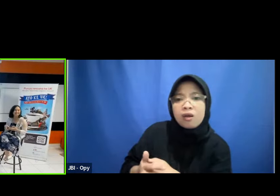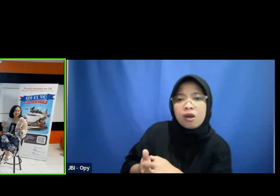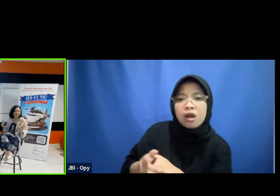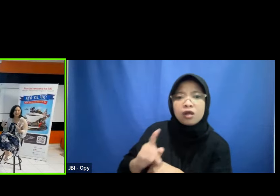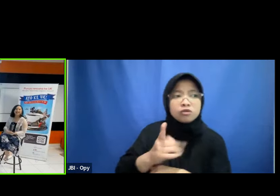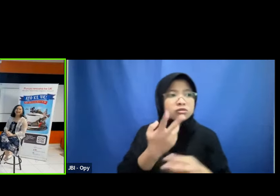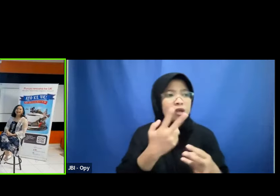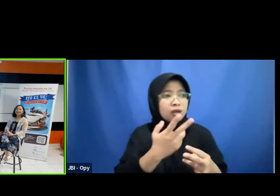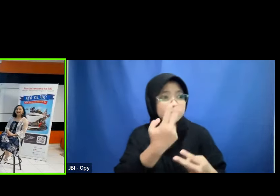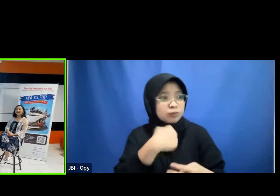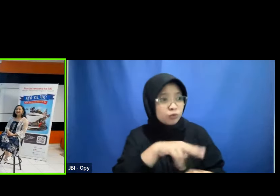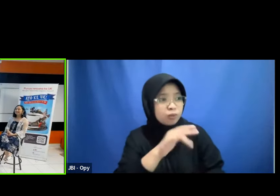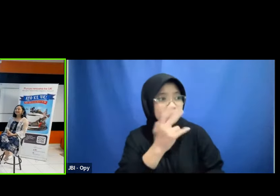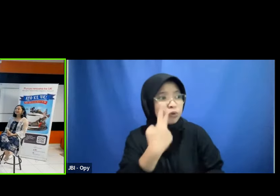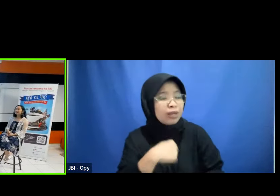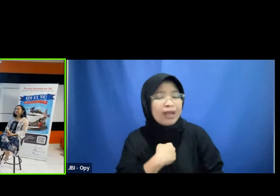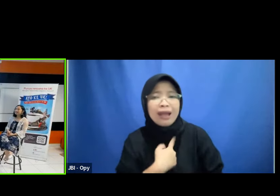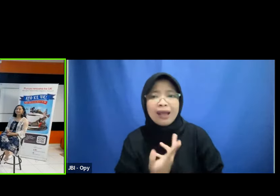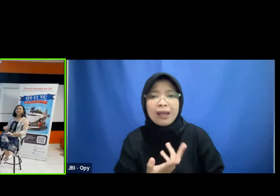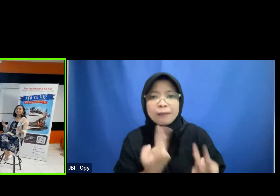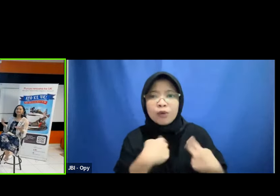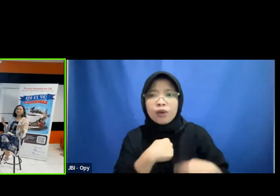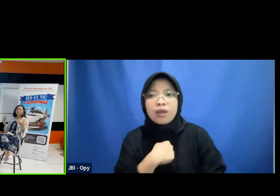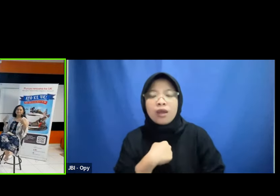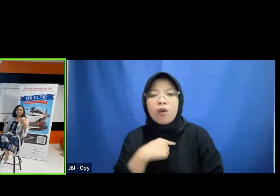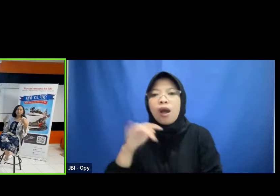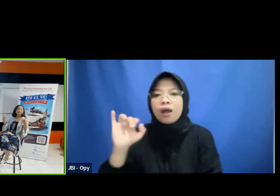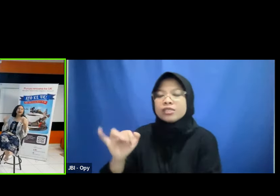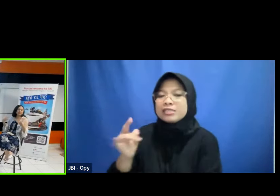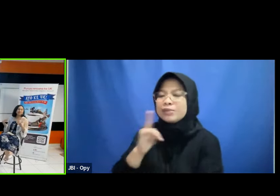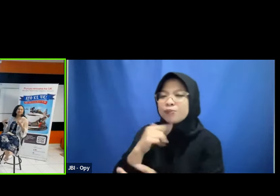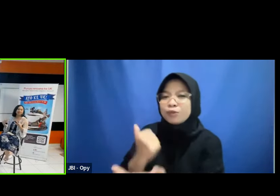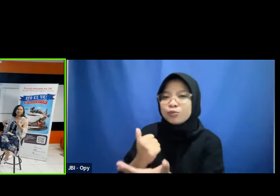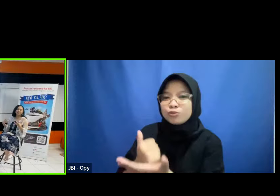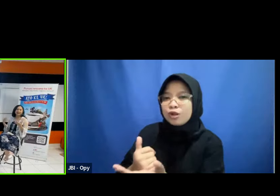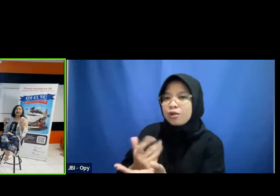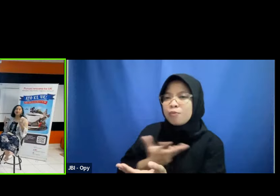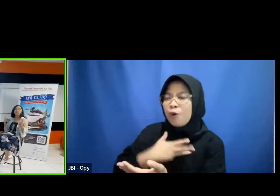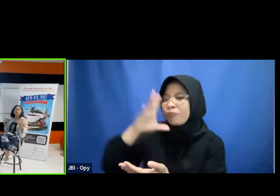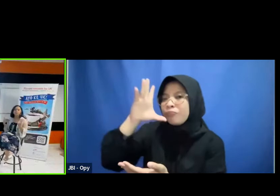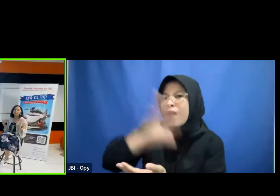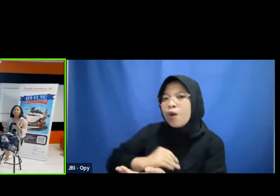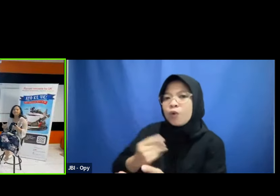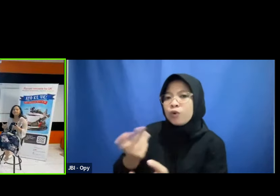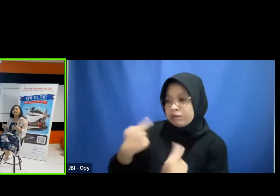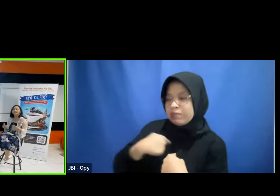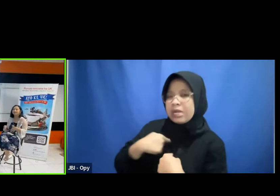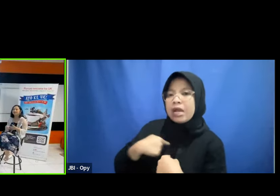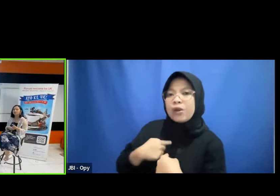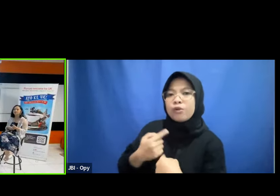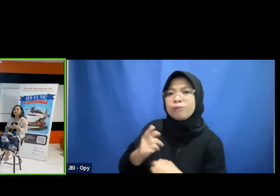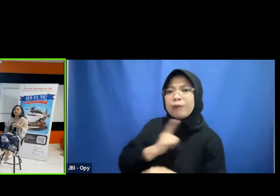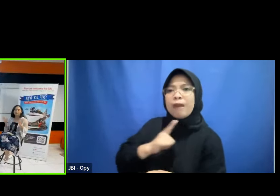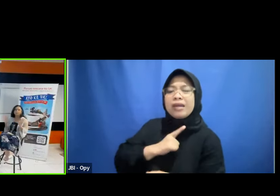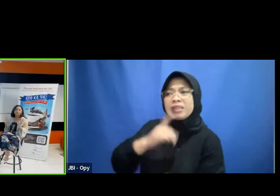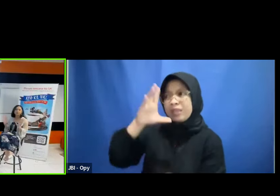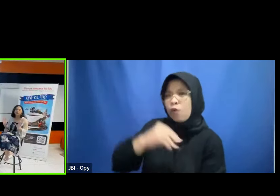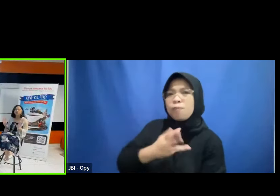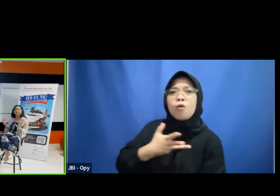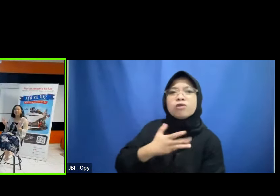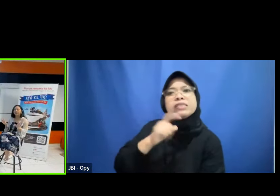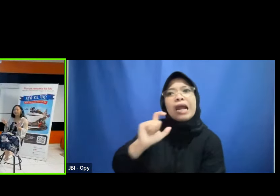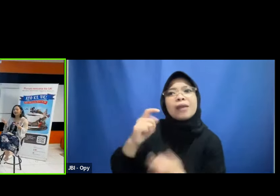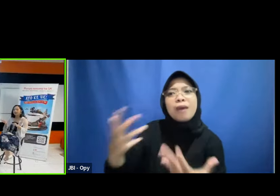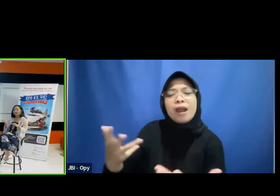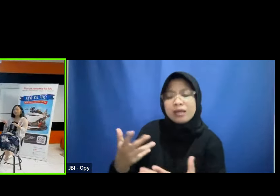homesik gitu loh kayak ternyata Iya ternyata mereka tuh mau tahu gitu loh tentang aku as a person mereka Enggak cuman mau